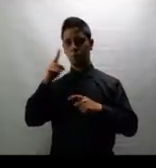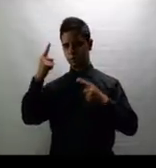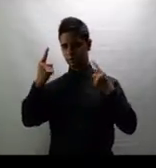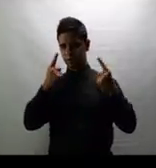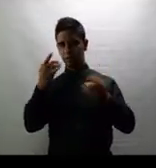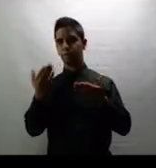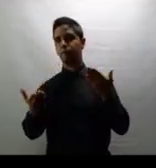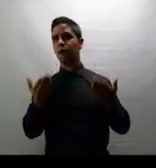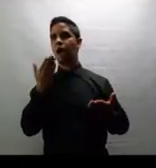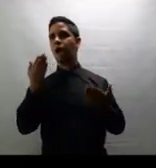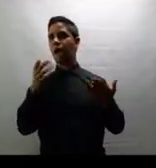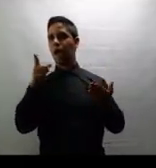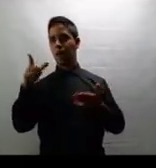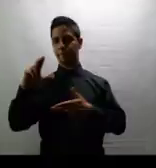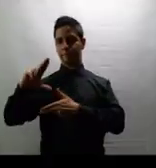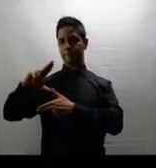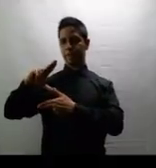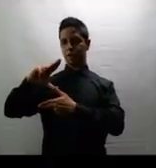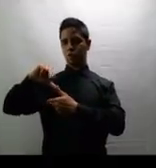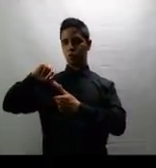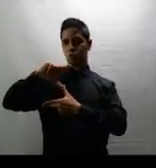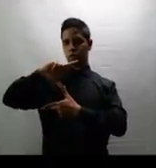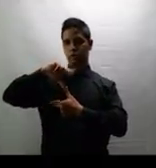que está pasando